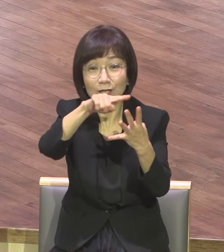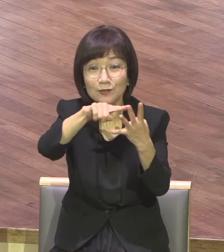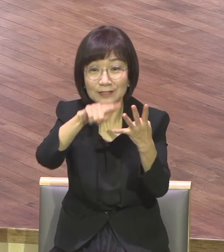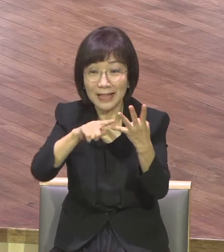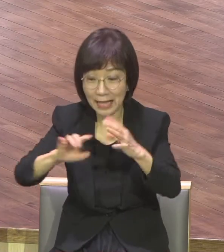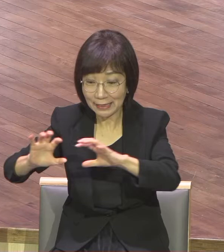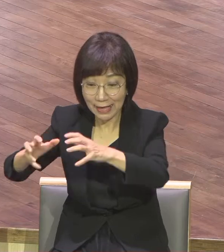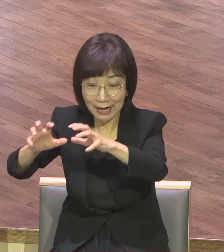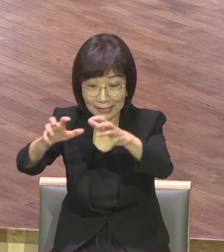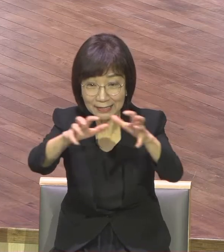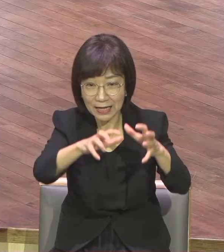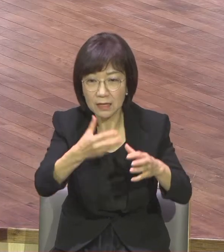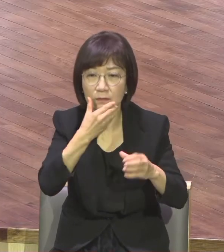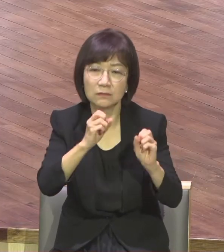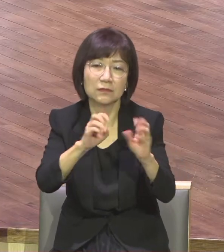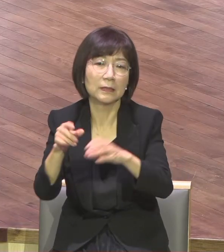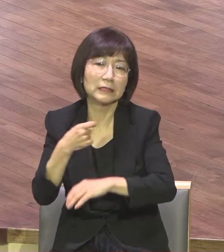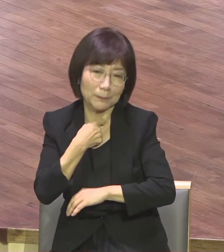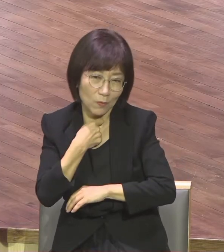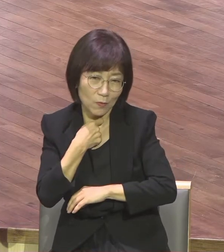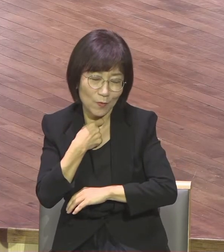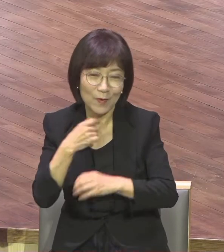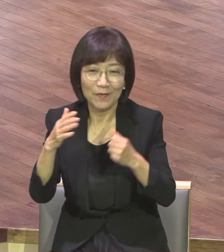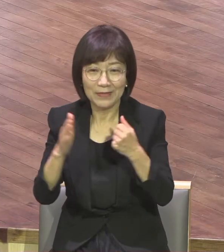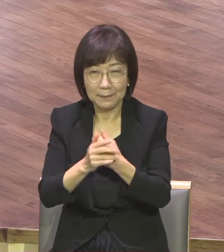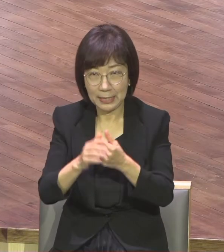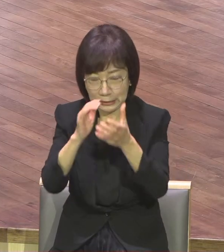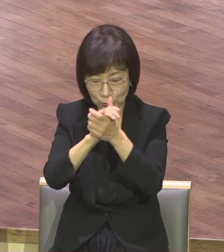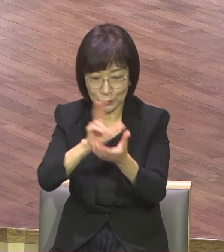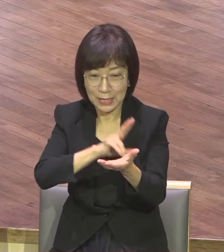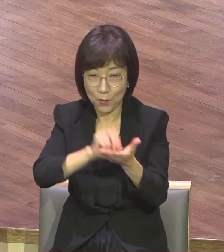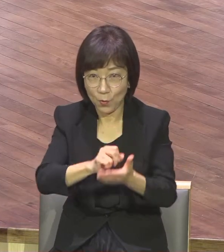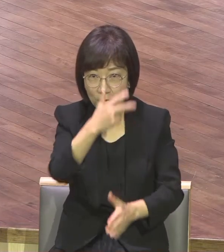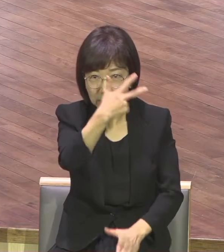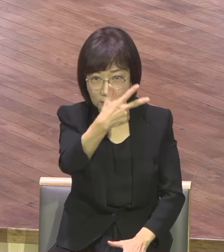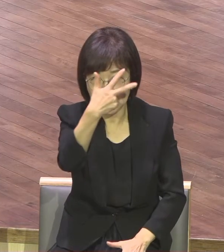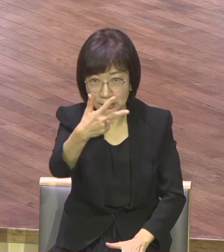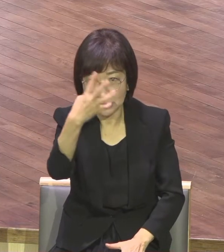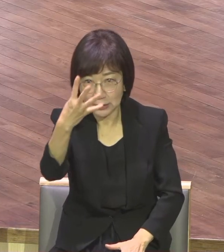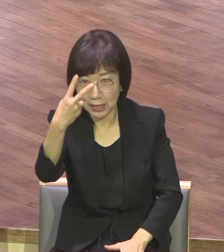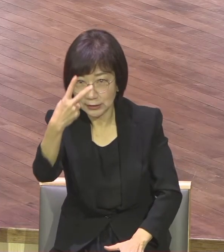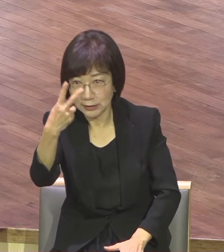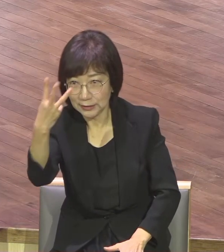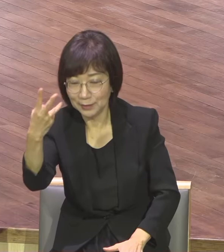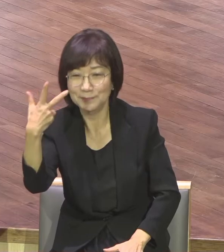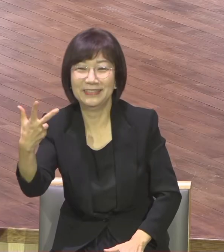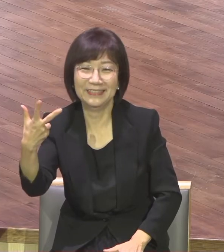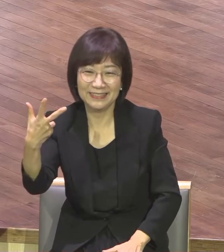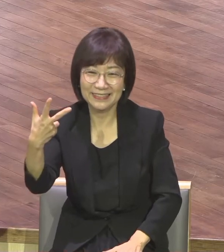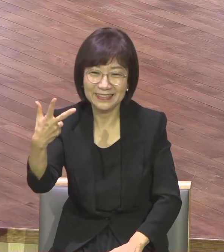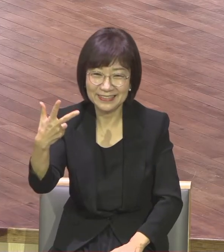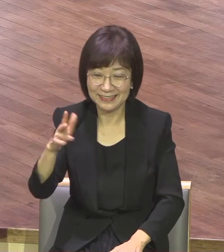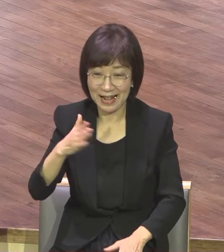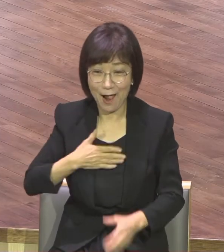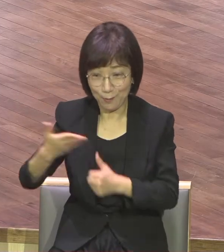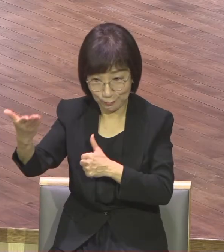4개국에 복음을 증거하겠다고 해서 774237이라 그렇게 기도 제목을 그렇게